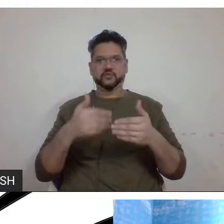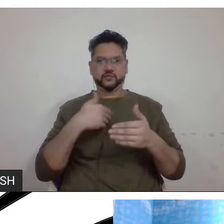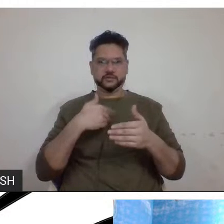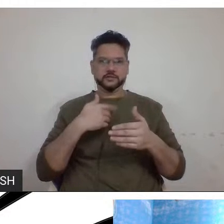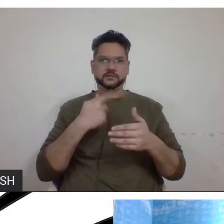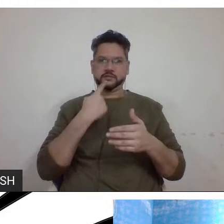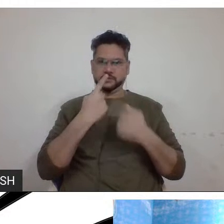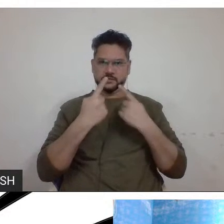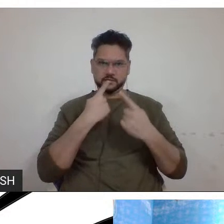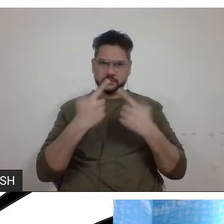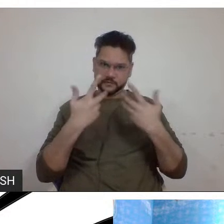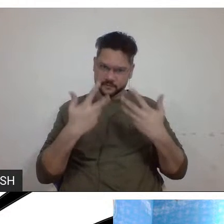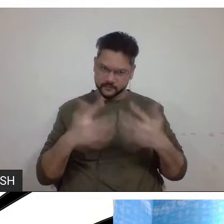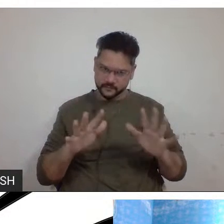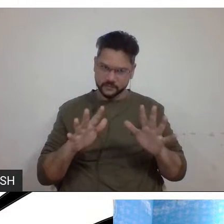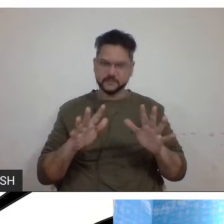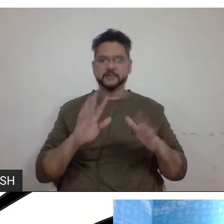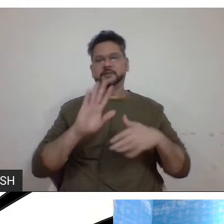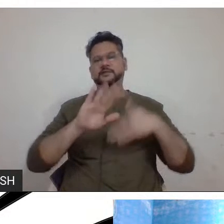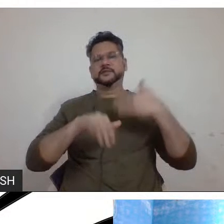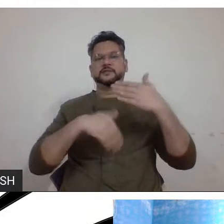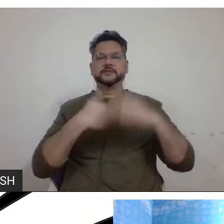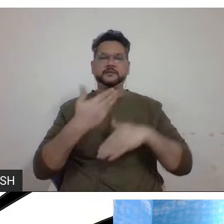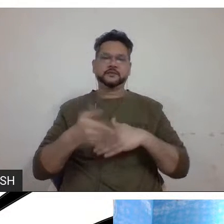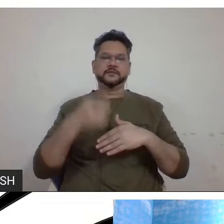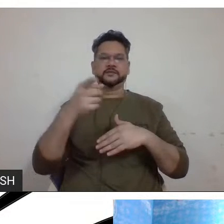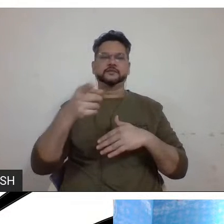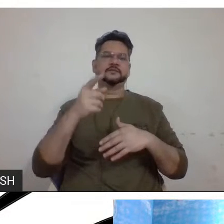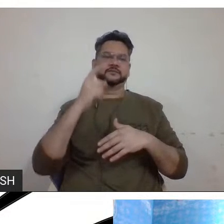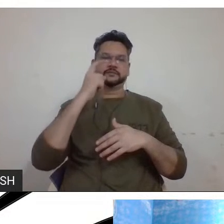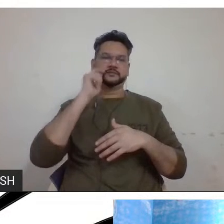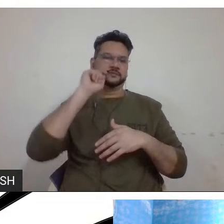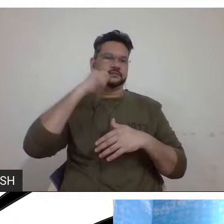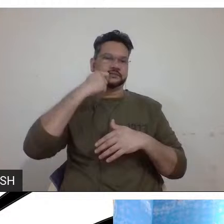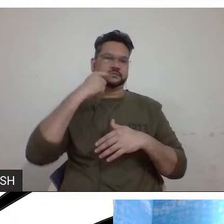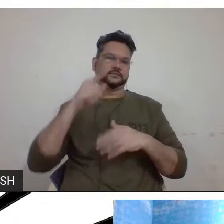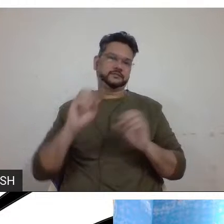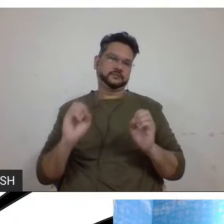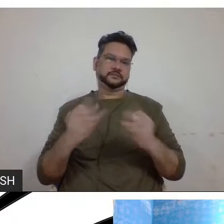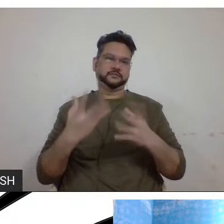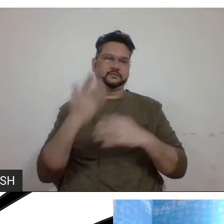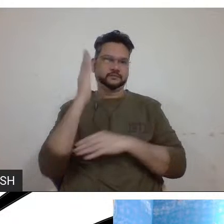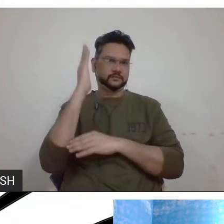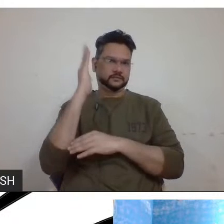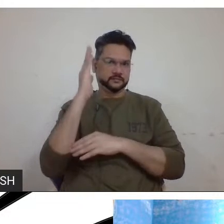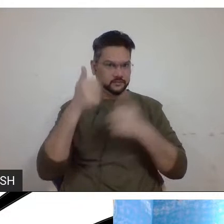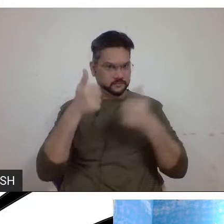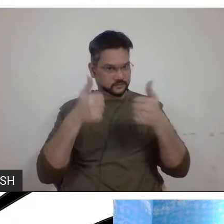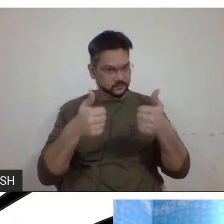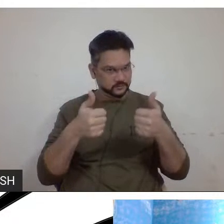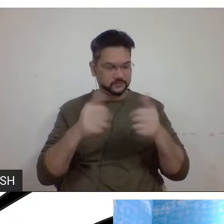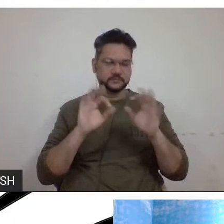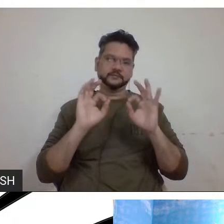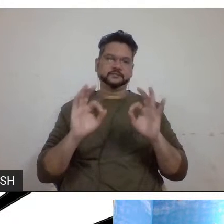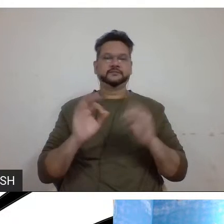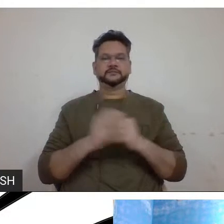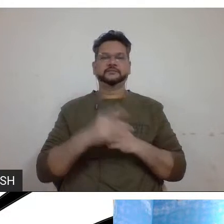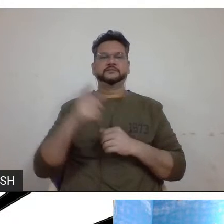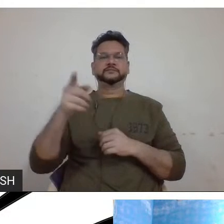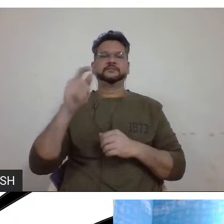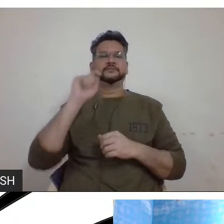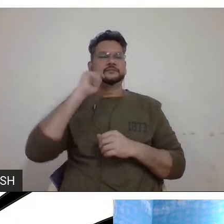ठीक है. You carry on. Once you're done, just let me know. I'll begin. Yes, sir. Yes, sir.